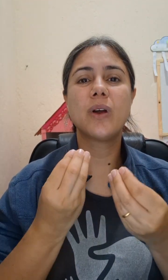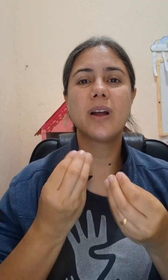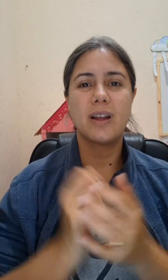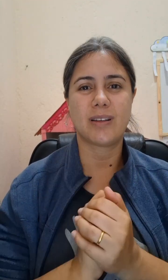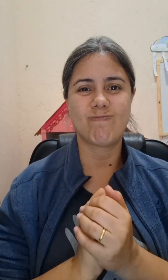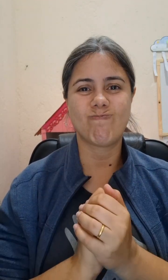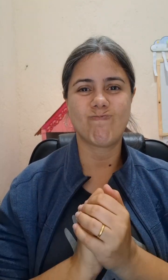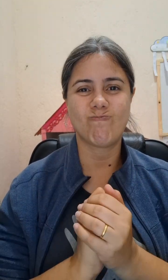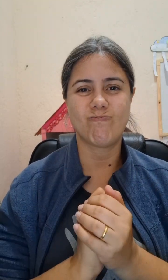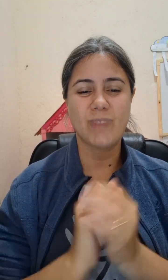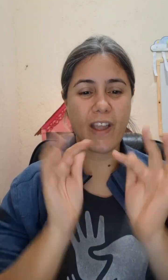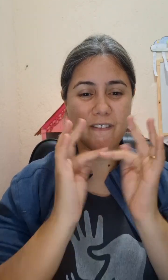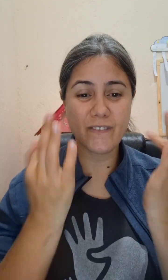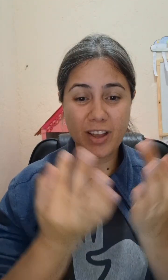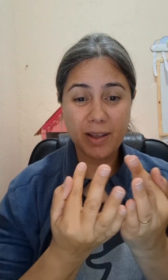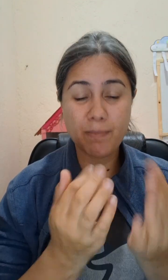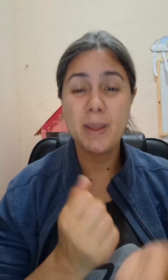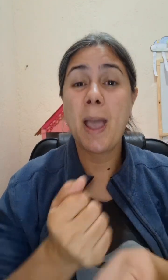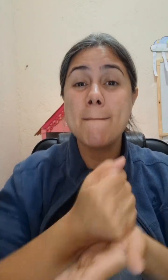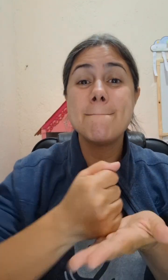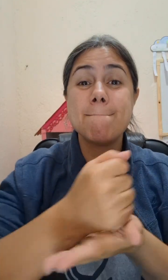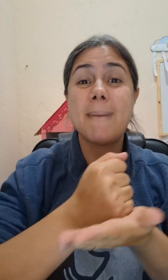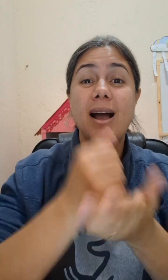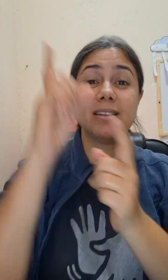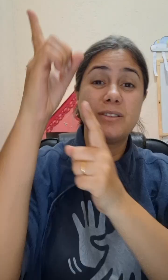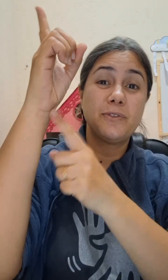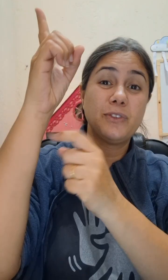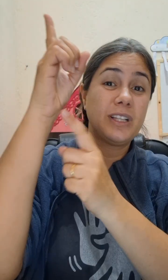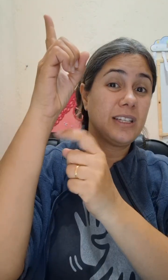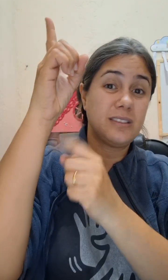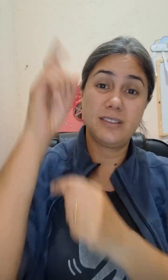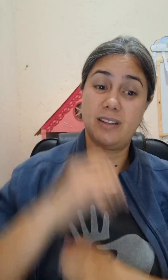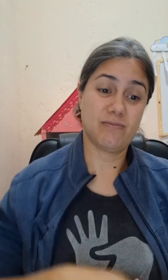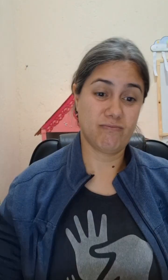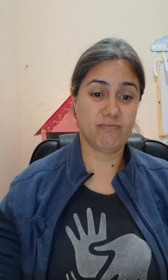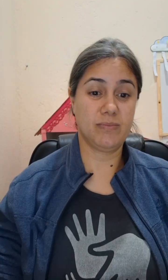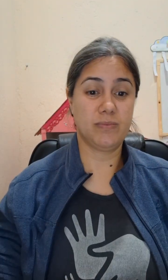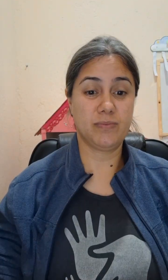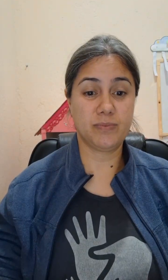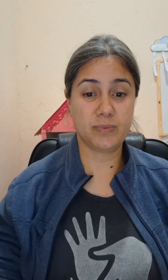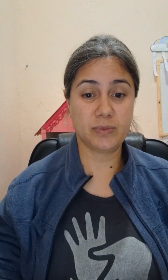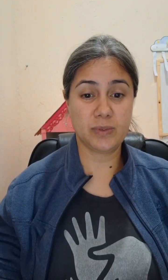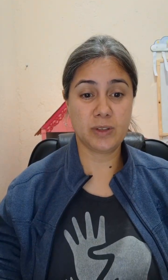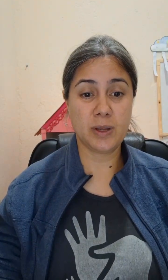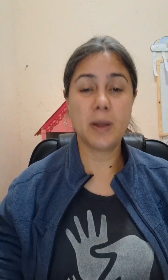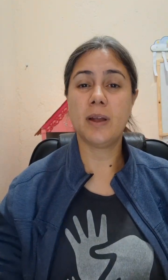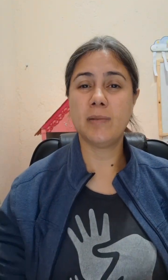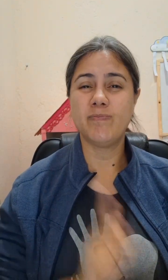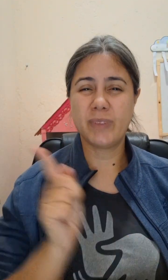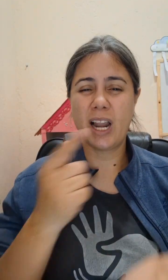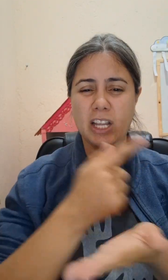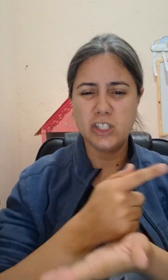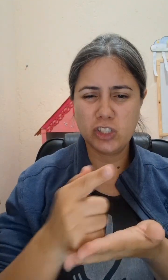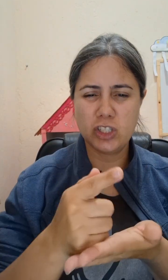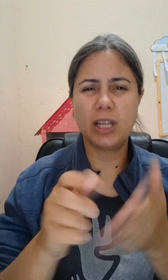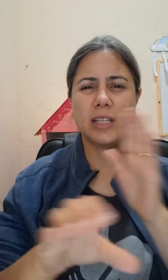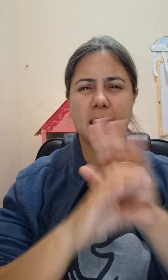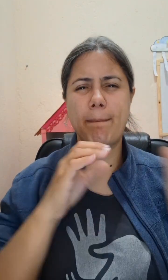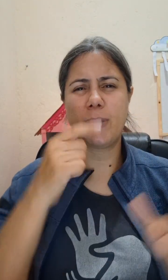instituição que Deus criou, fundamentada na vontade divina. A vontade divina é a base. Então, lá em Gênesis, foi